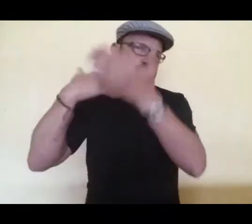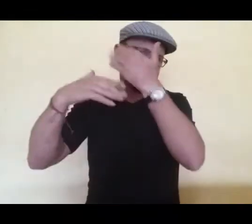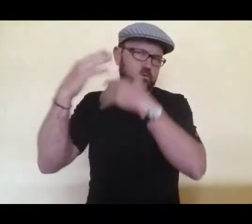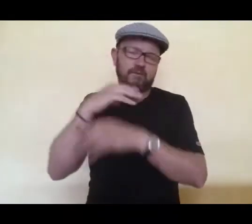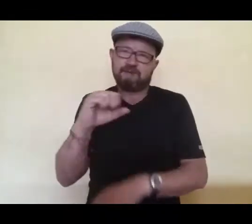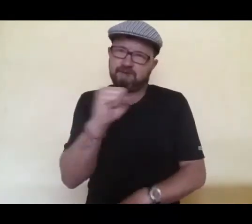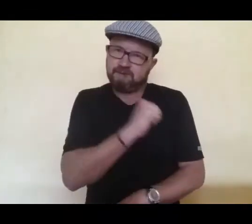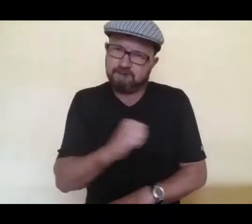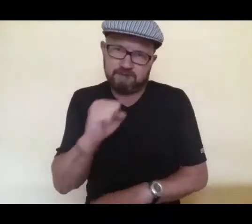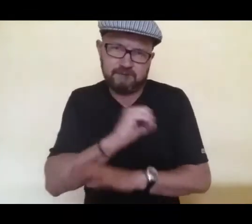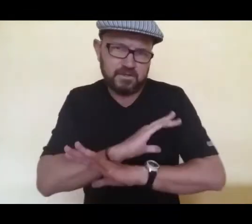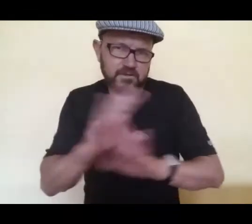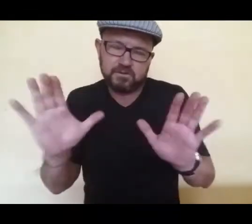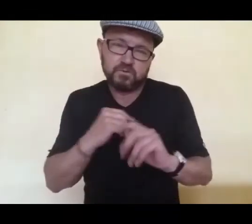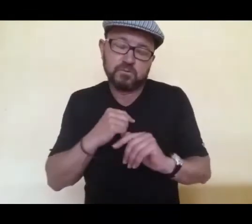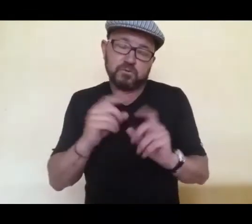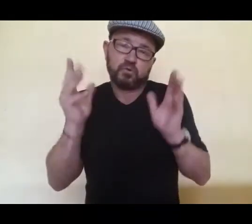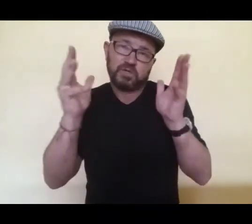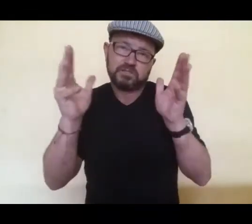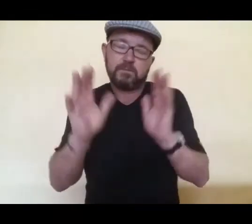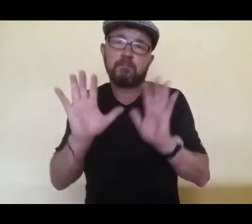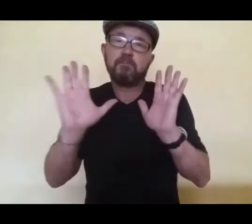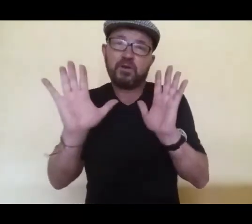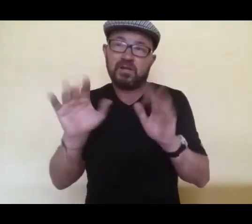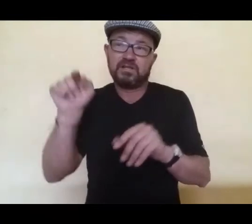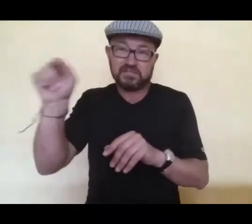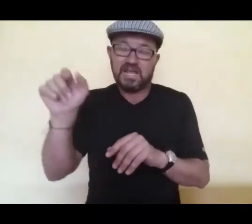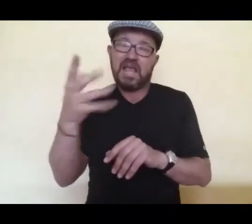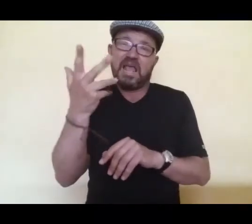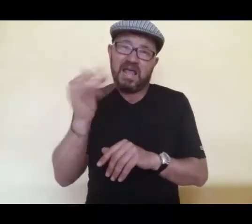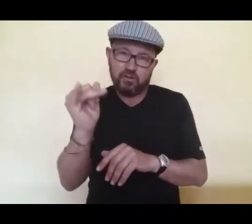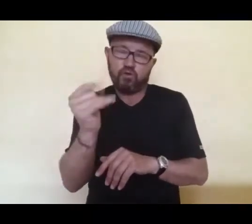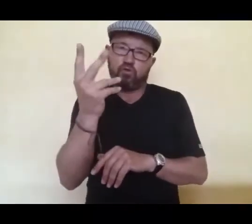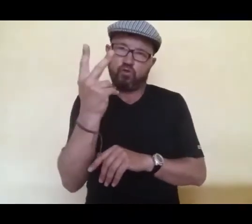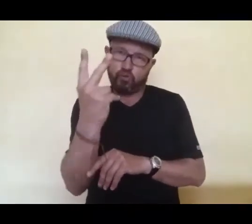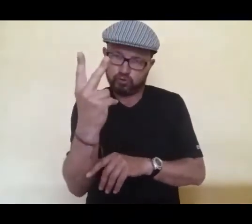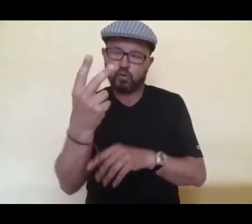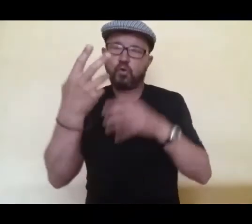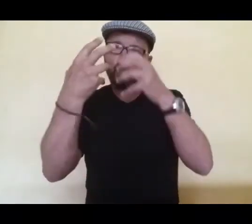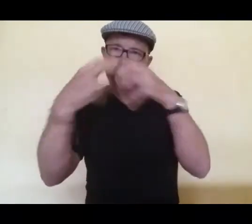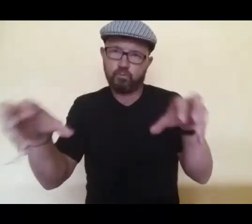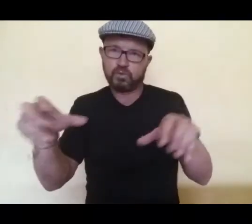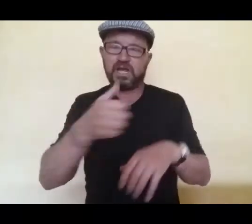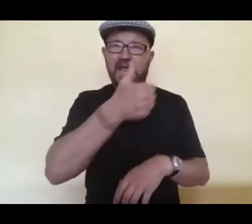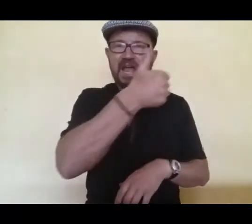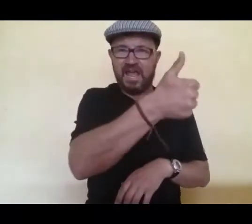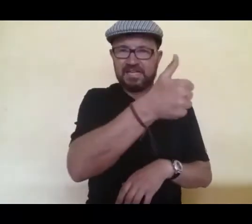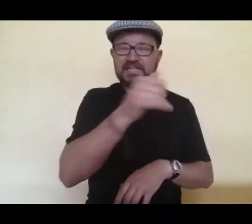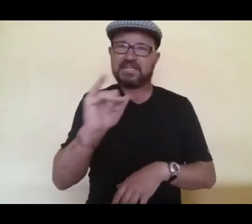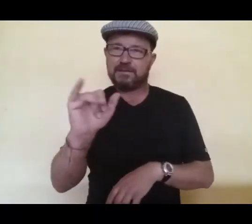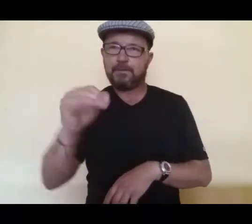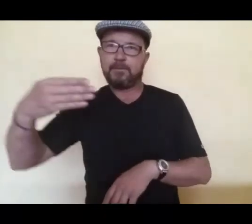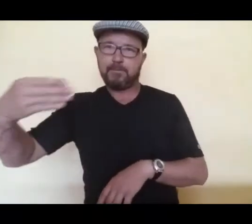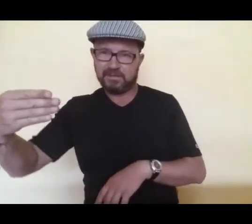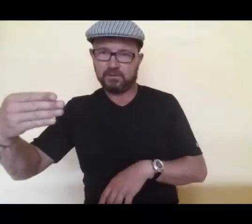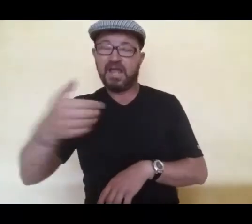cada paso que se iba a dar y por tanto ahora lo que estamos es desarrollando las normas de relación. Recuerdo que el 1 de